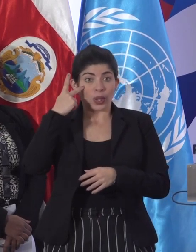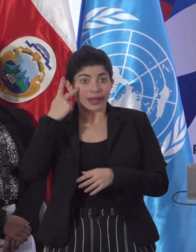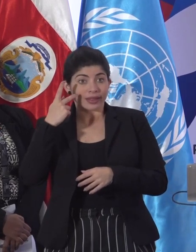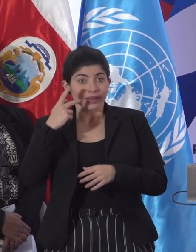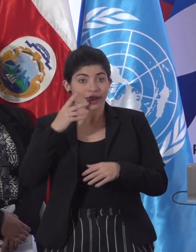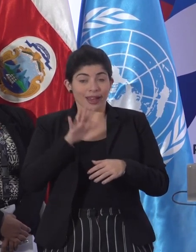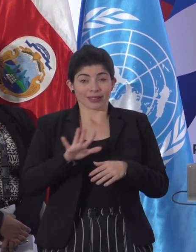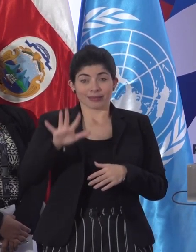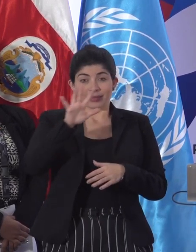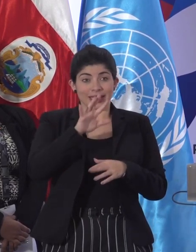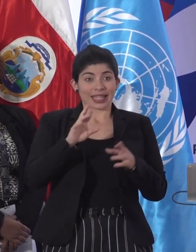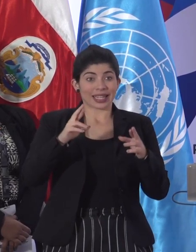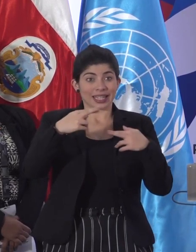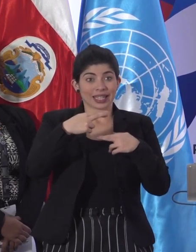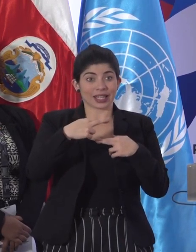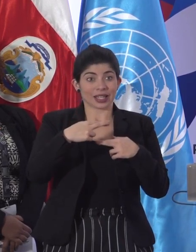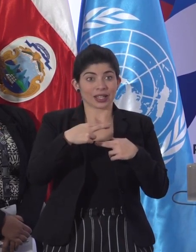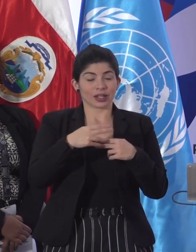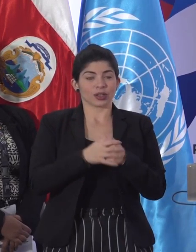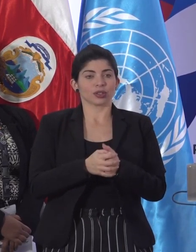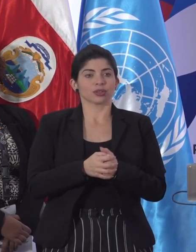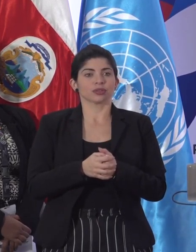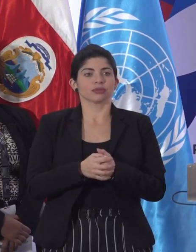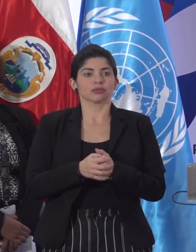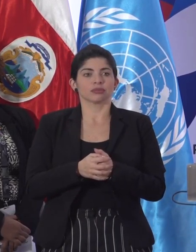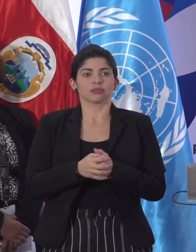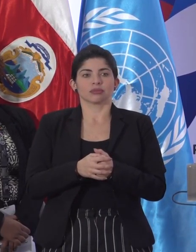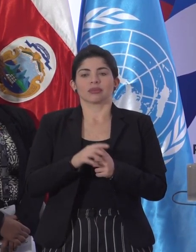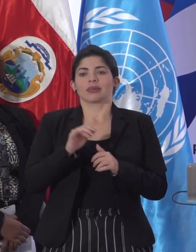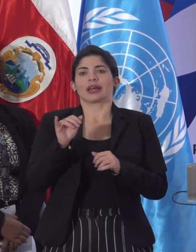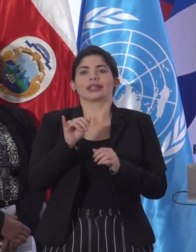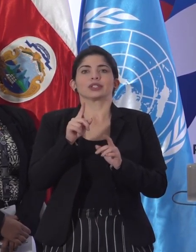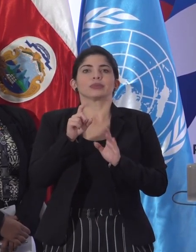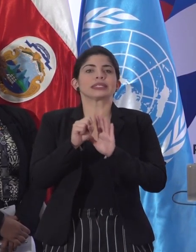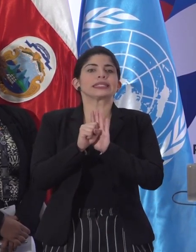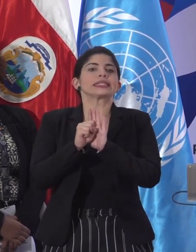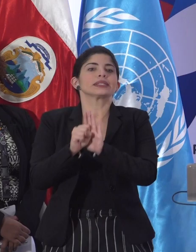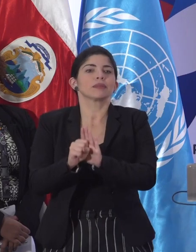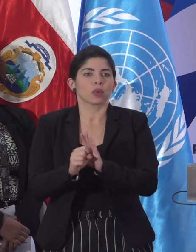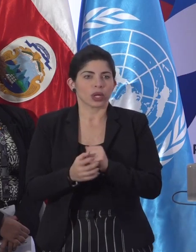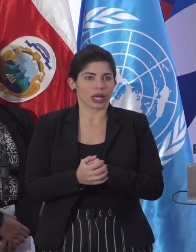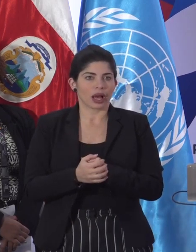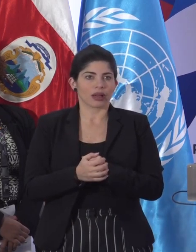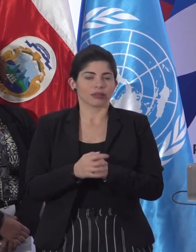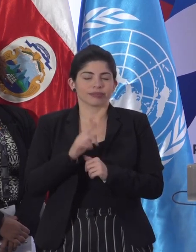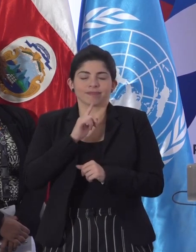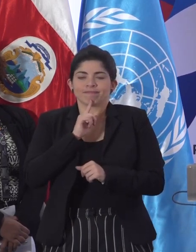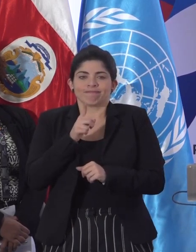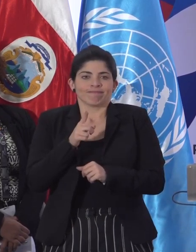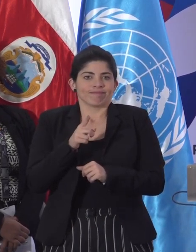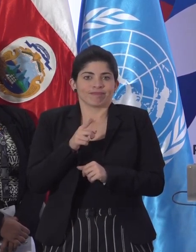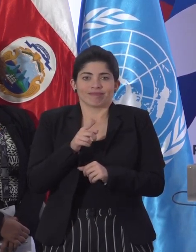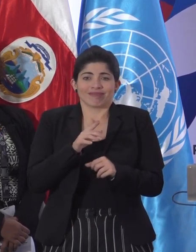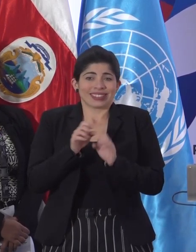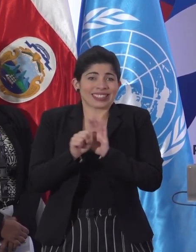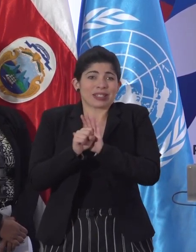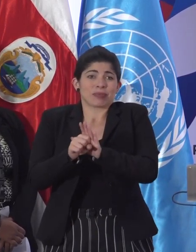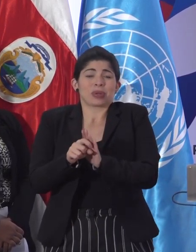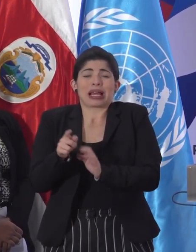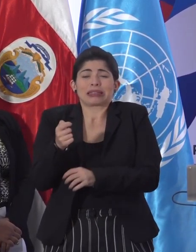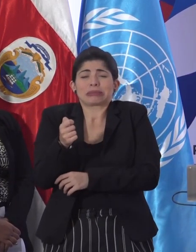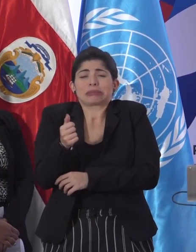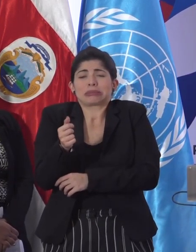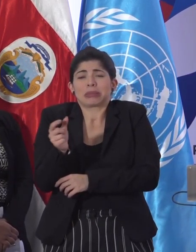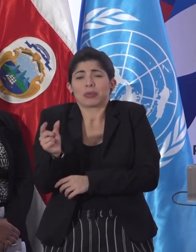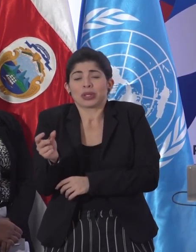la región es absolutamente simbólica. Realmente es